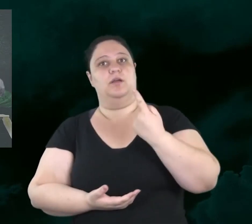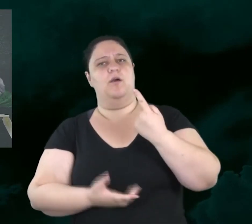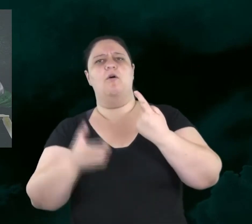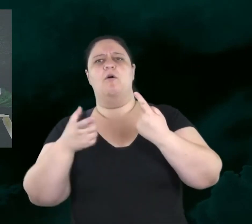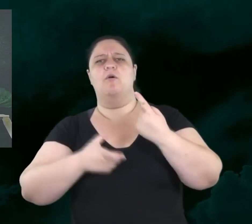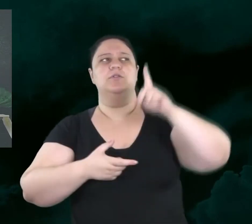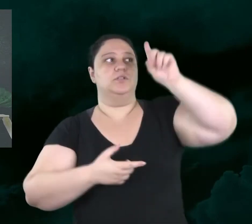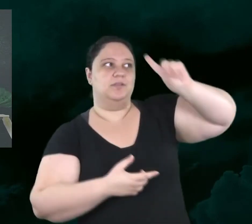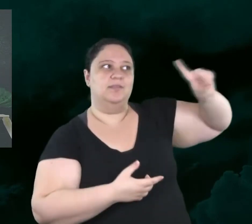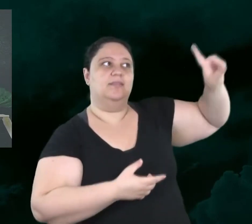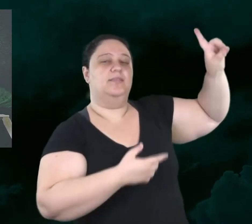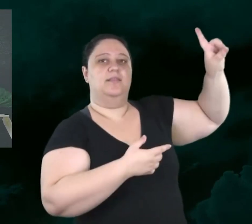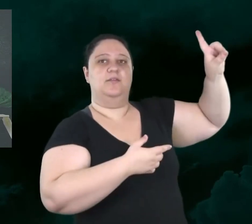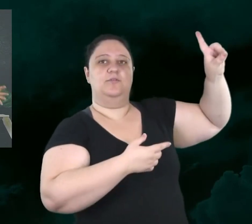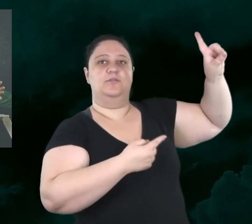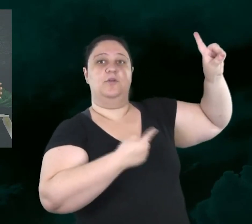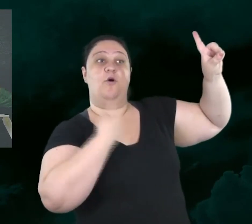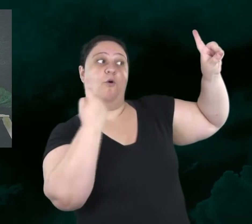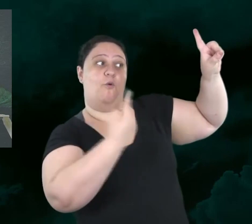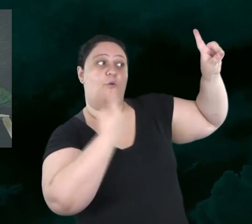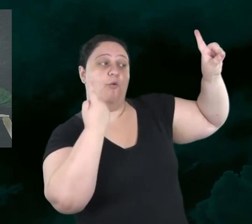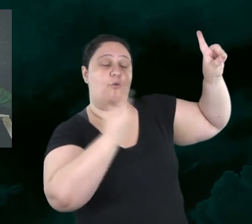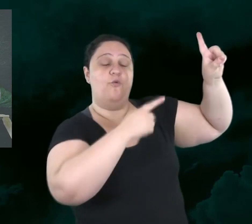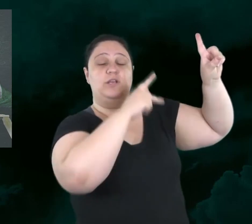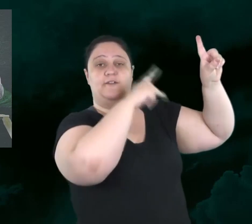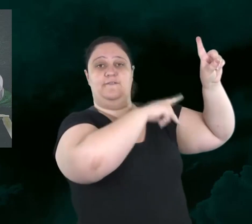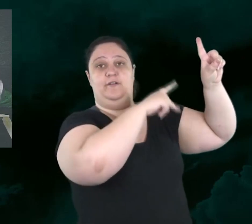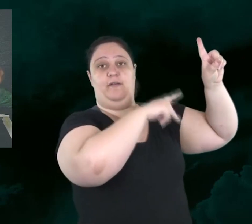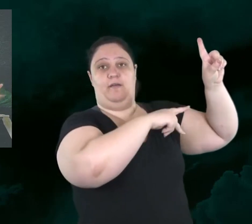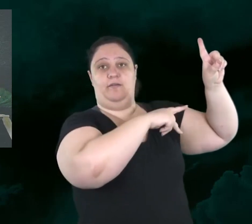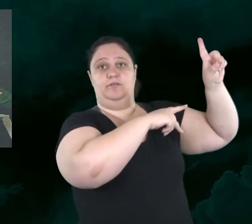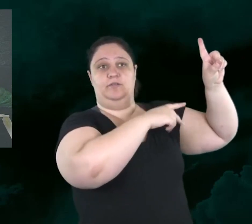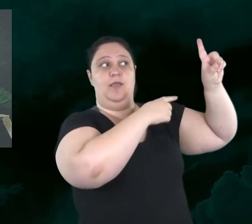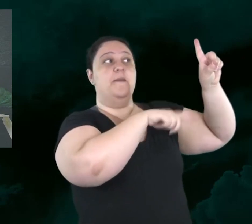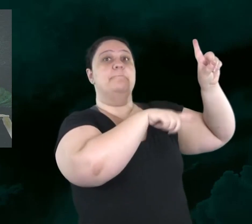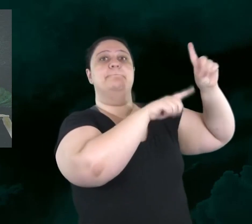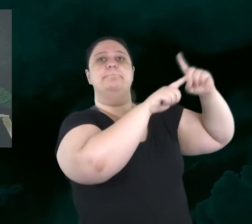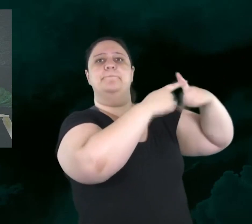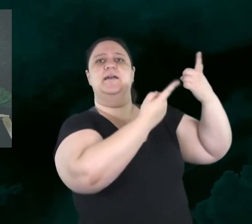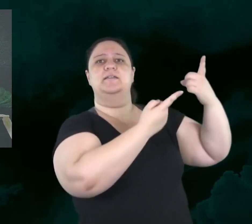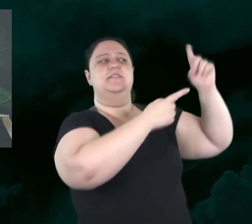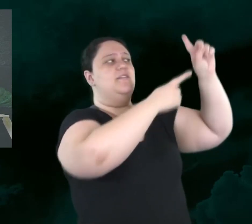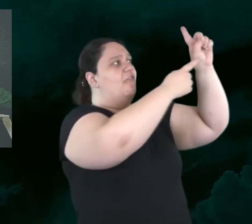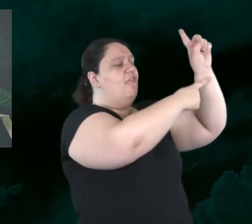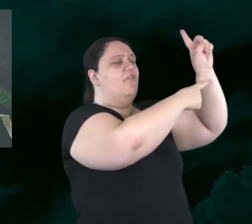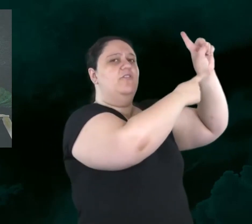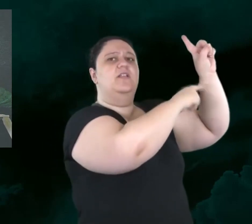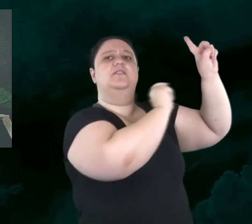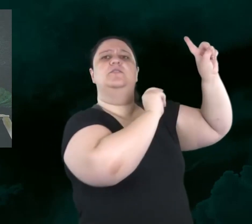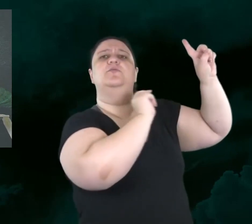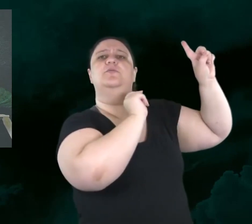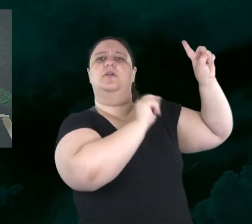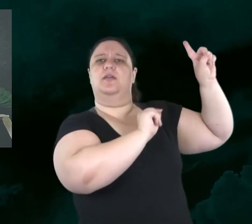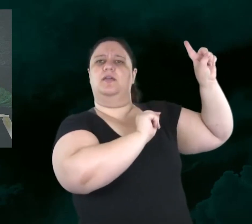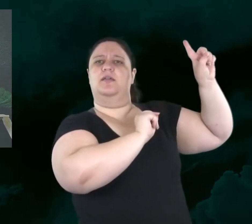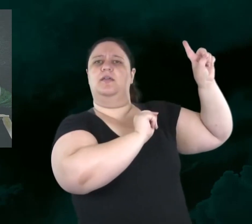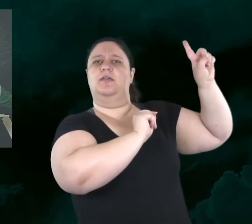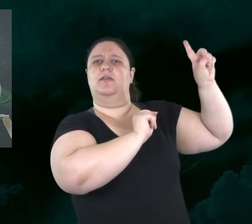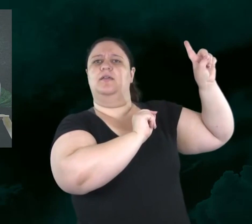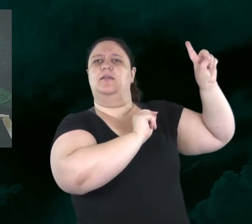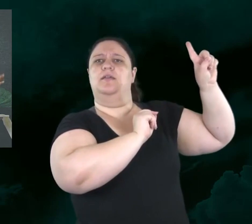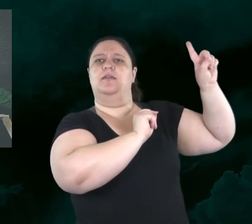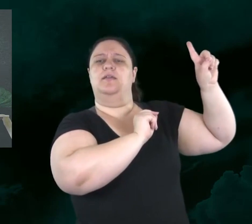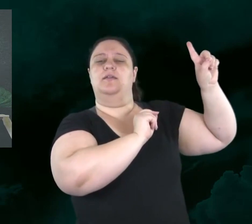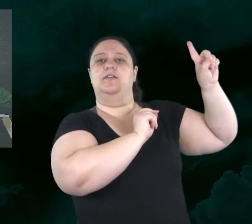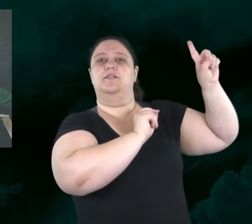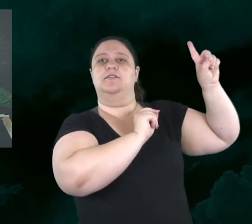Porque Deus é a única verdade. Mas Deus deseja, sempre desejou quando criou o homem, de,